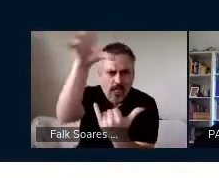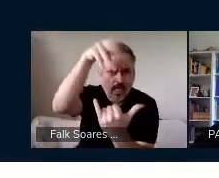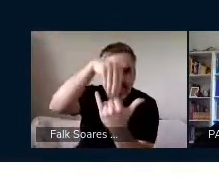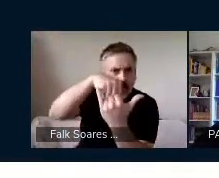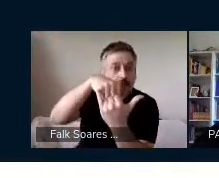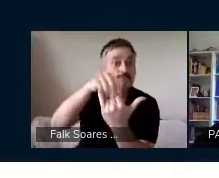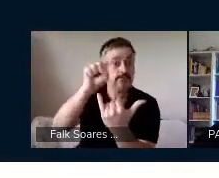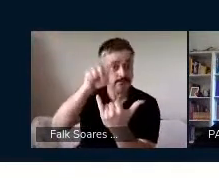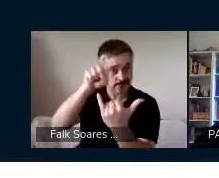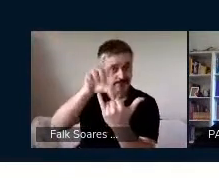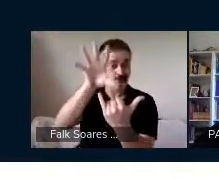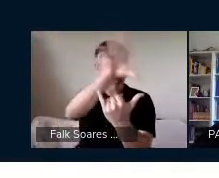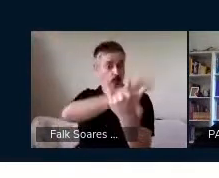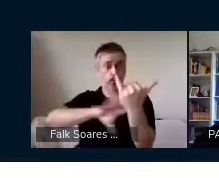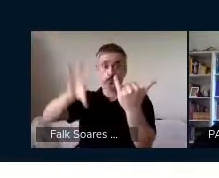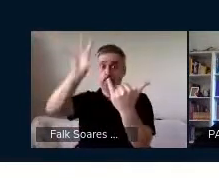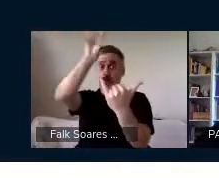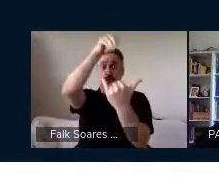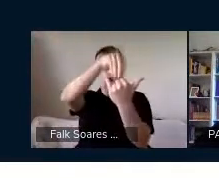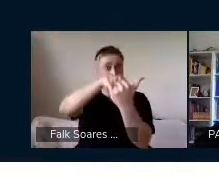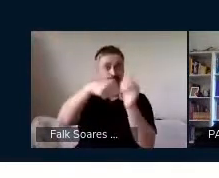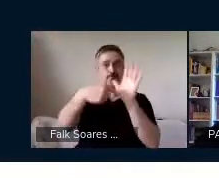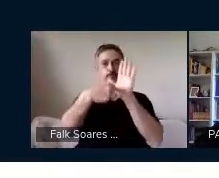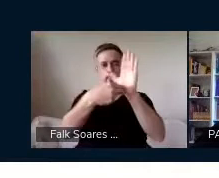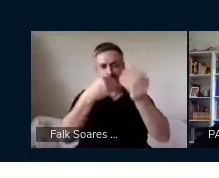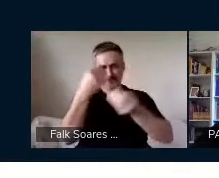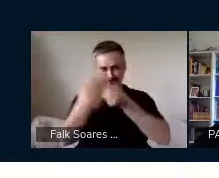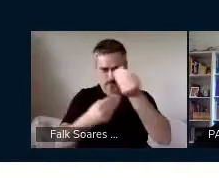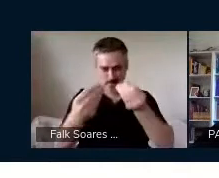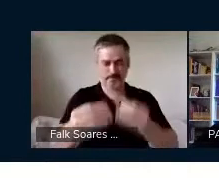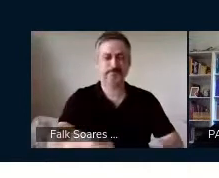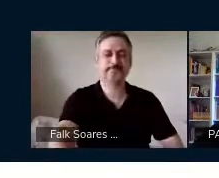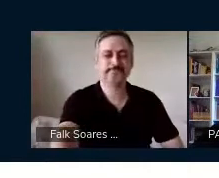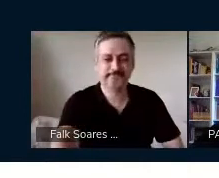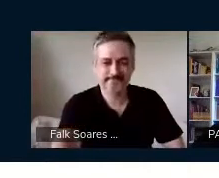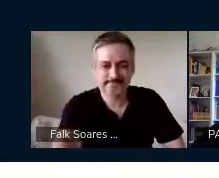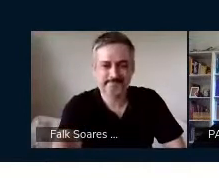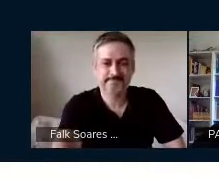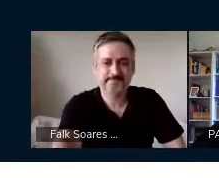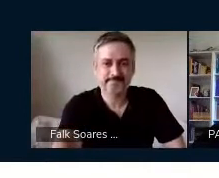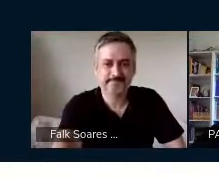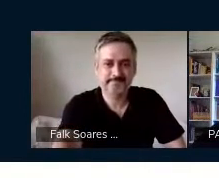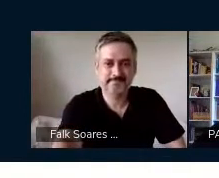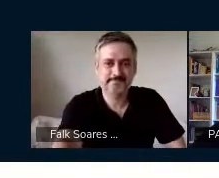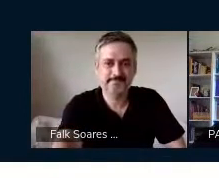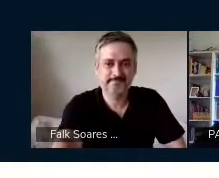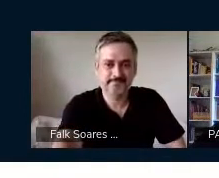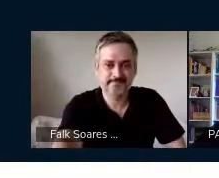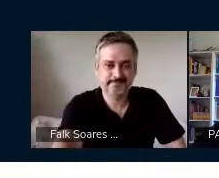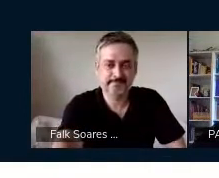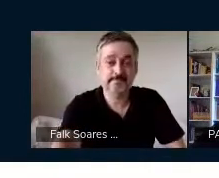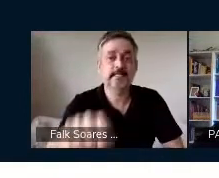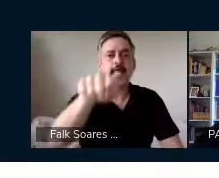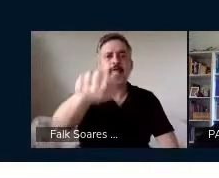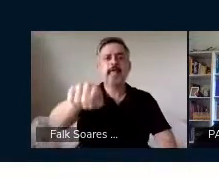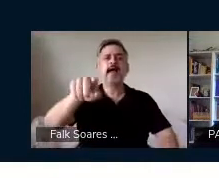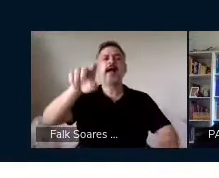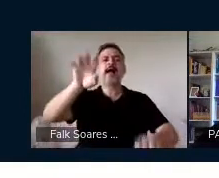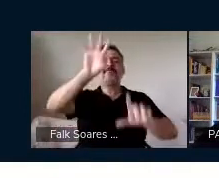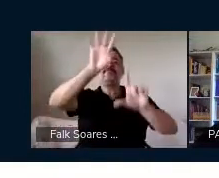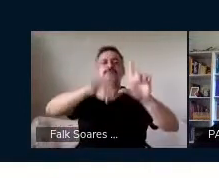necessidade de criação de sinais-termos conceituais da estrutura sintática da língua portuguesa para possibilitar